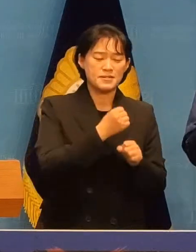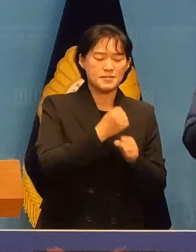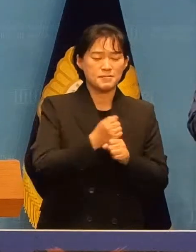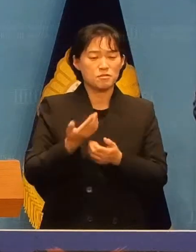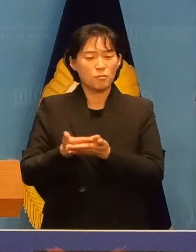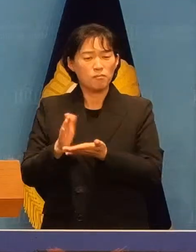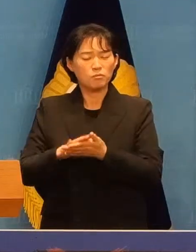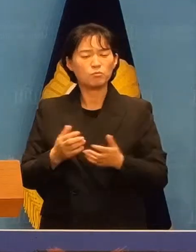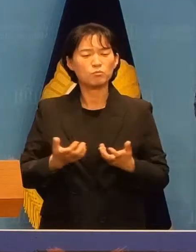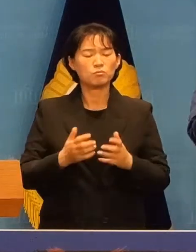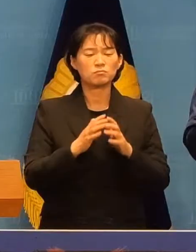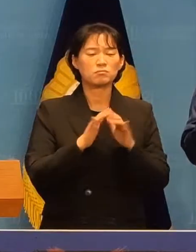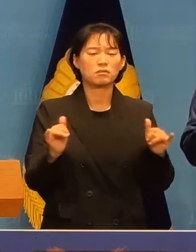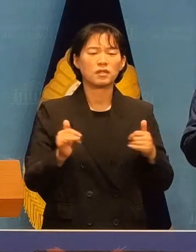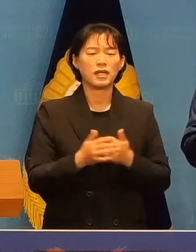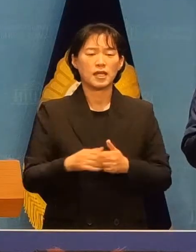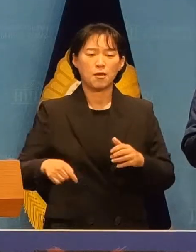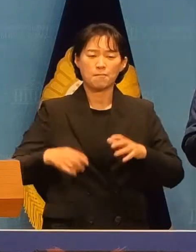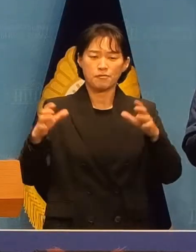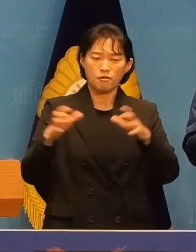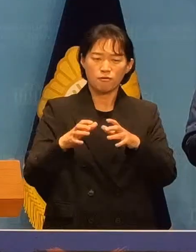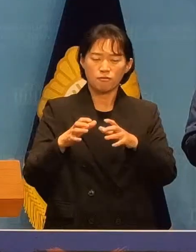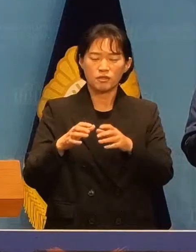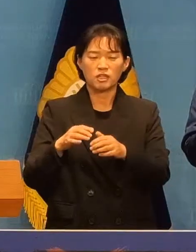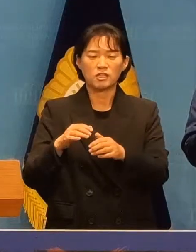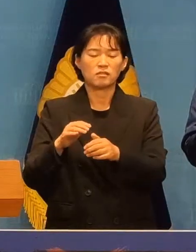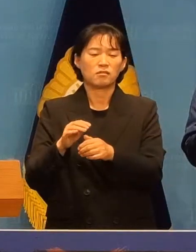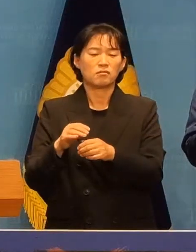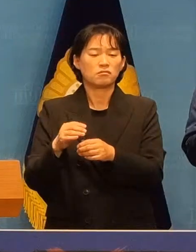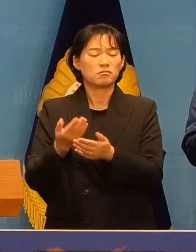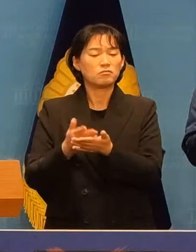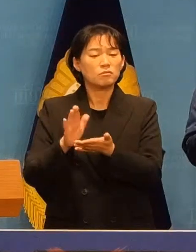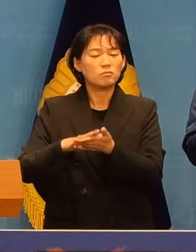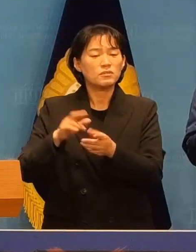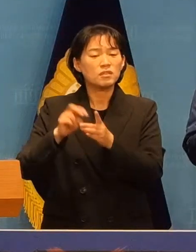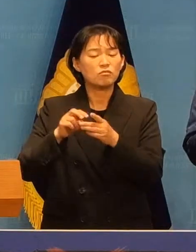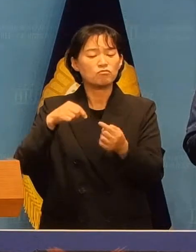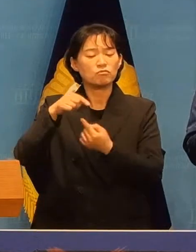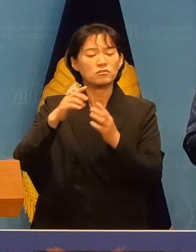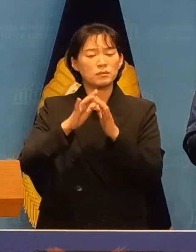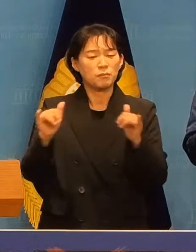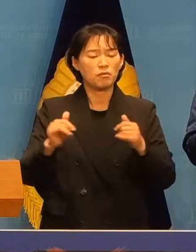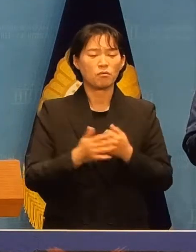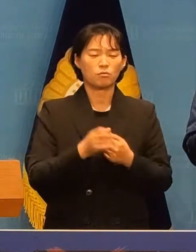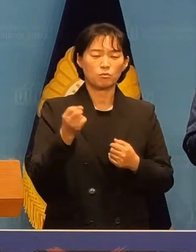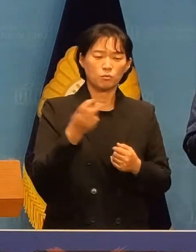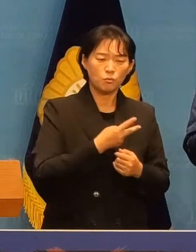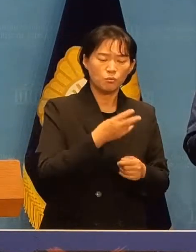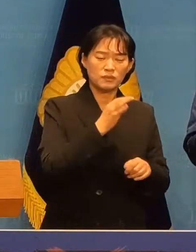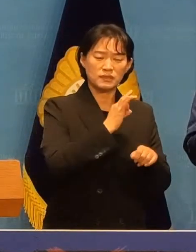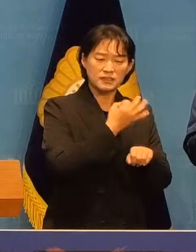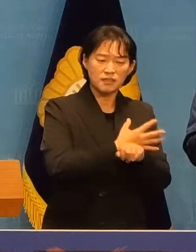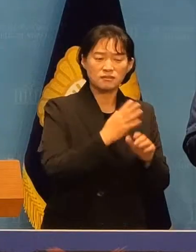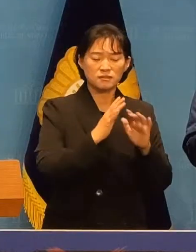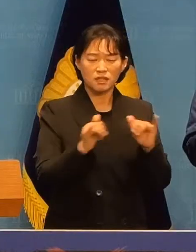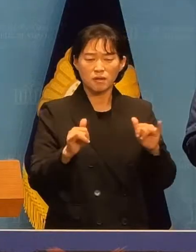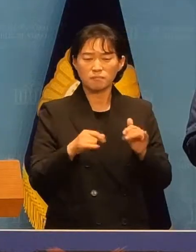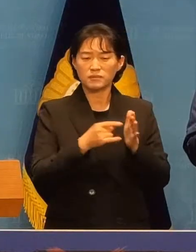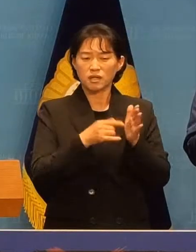정비하는 노동자에게, 협력 정비센터를 운영하는 분들에게, 소비자며 납세자인